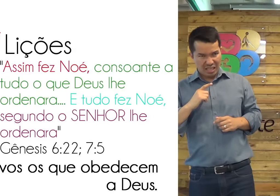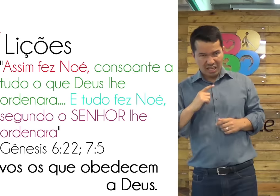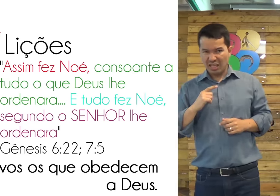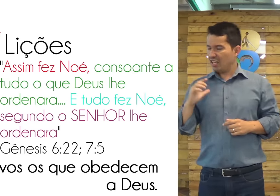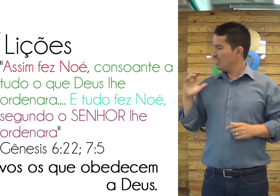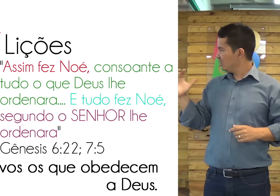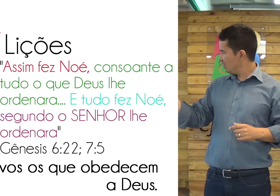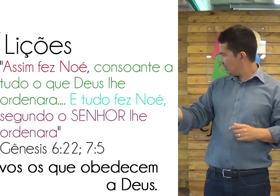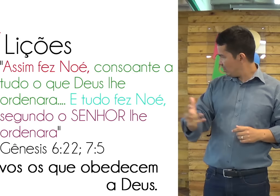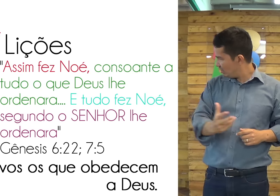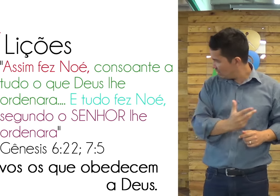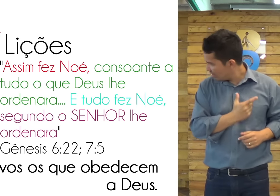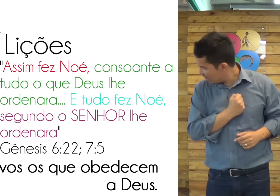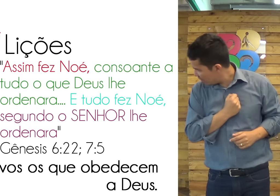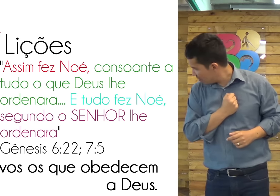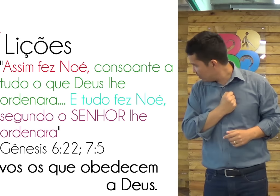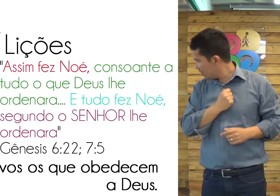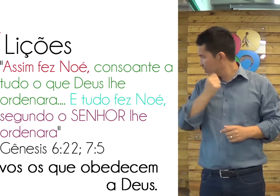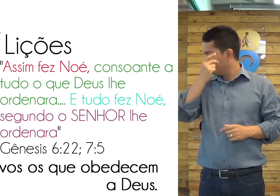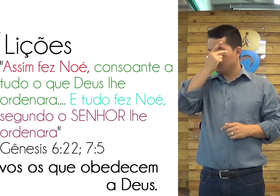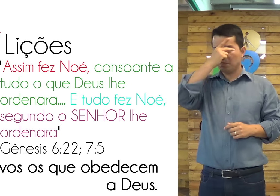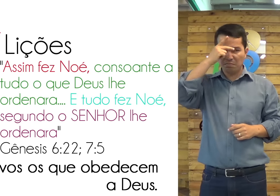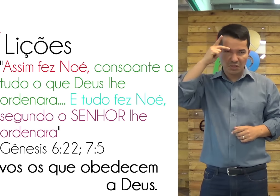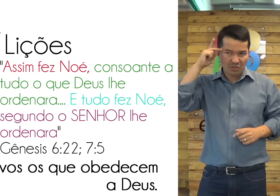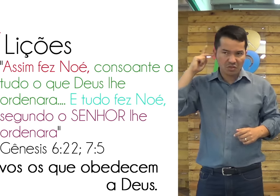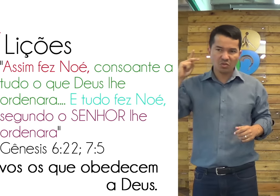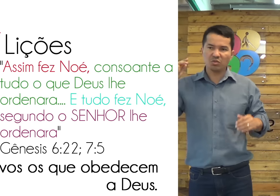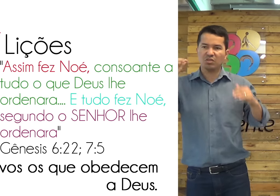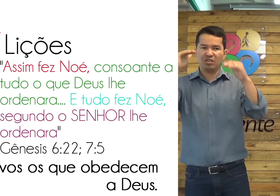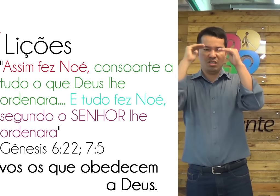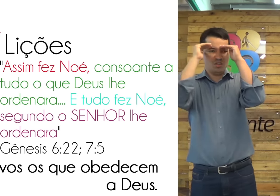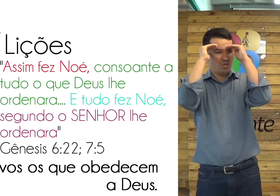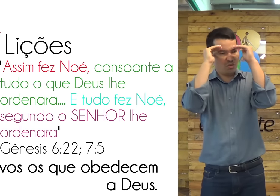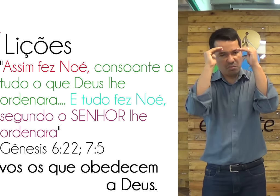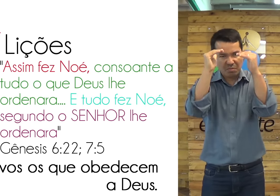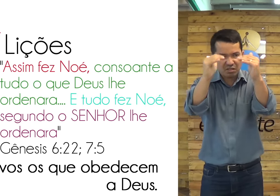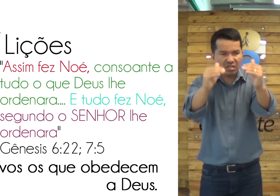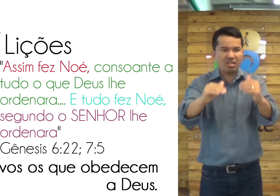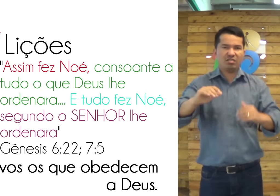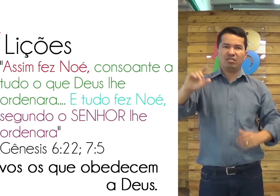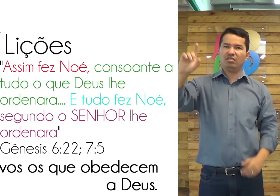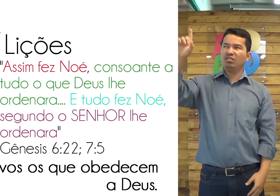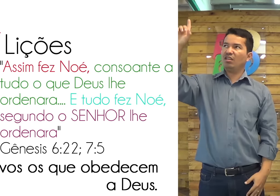lá serão salvos as pessoas que obedecem a